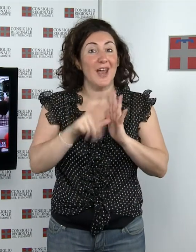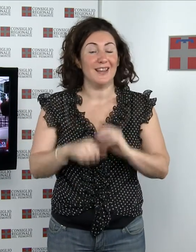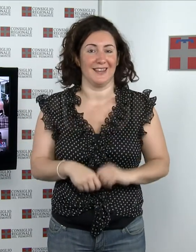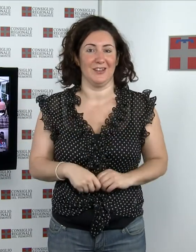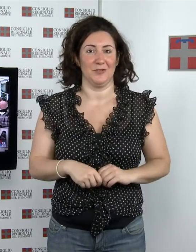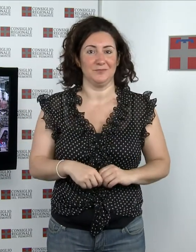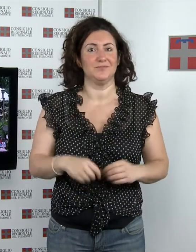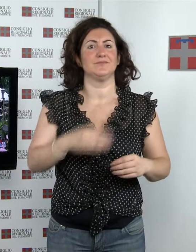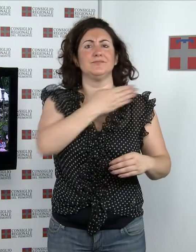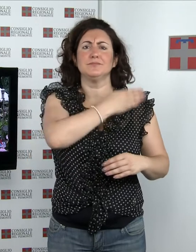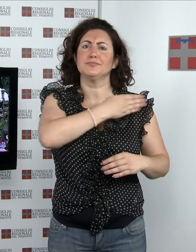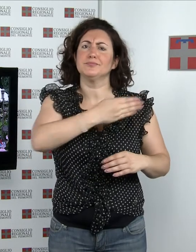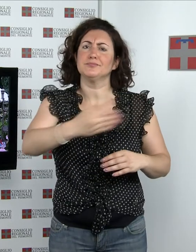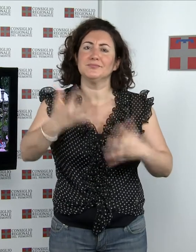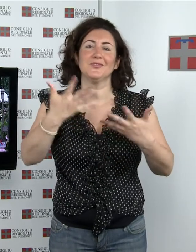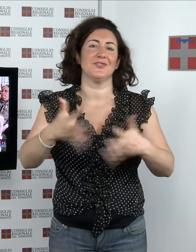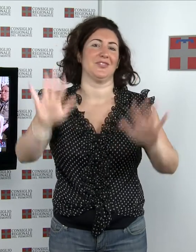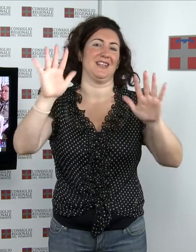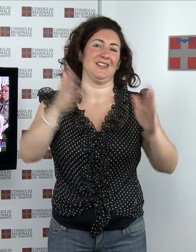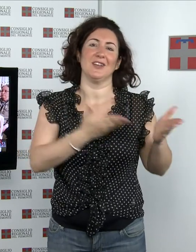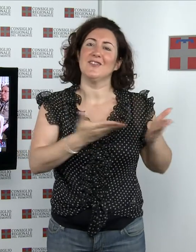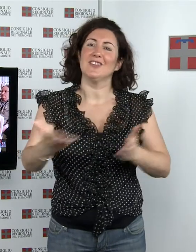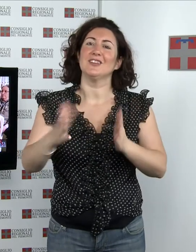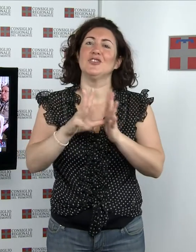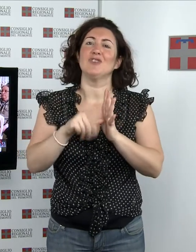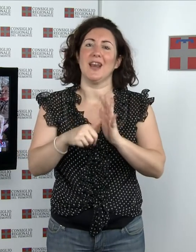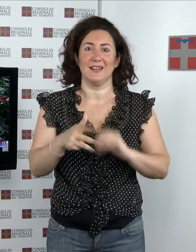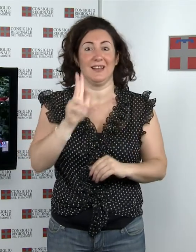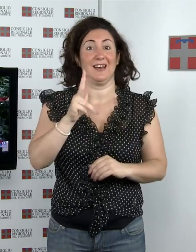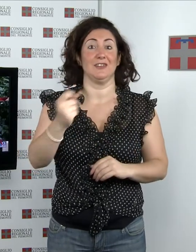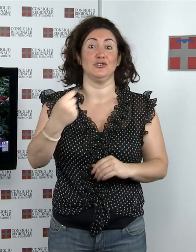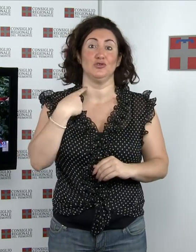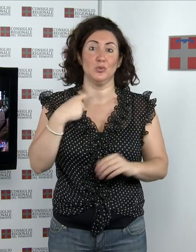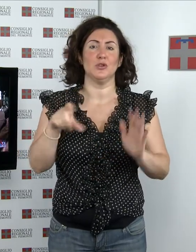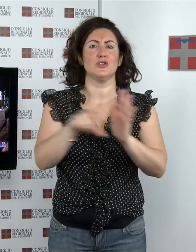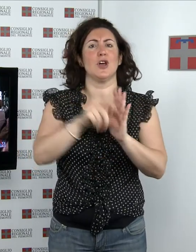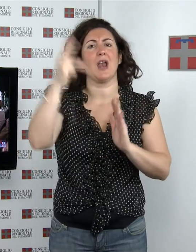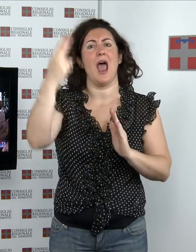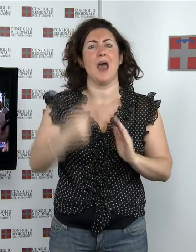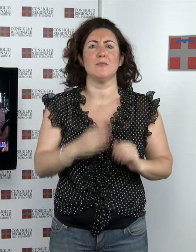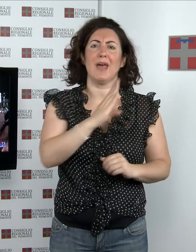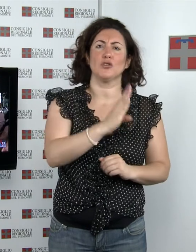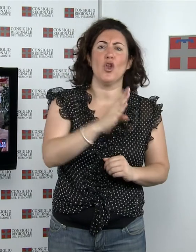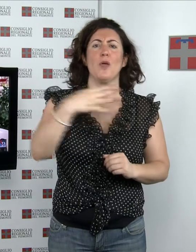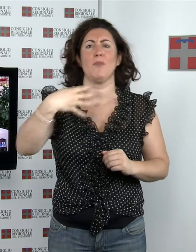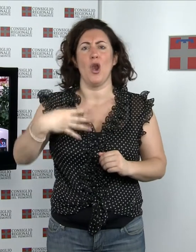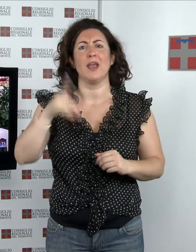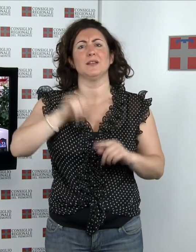incontri invito in giardino il 13 giugno gli storici d'arte Claudio Bertolotto e Franco Monetti e Il critico d'arte Arabella